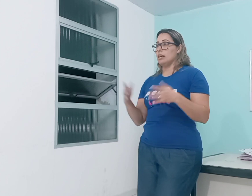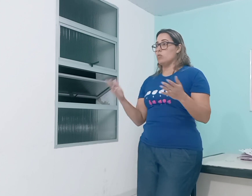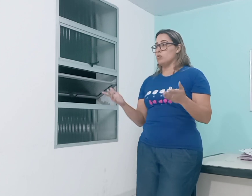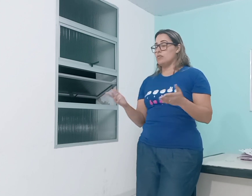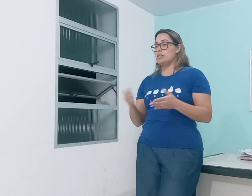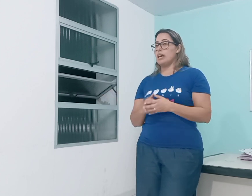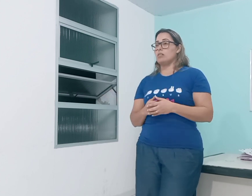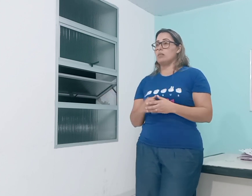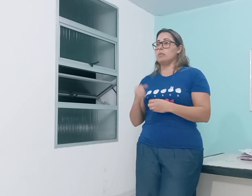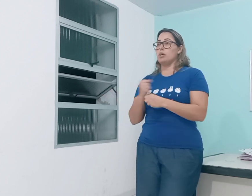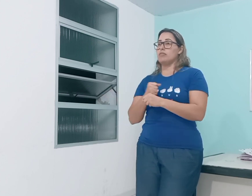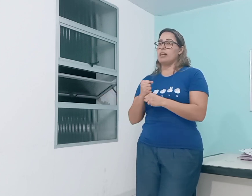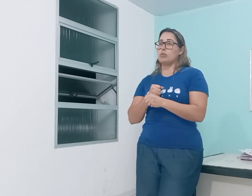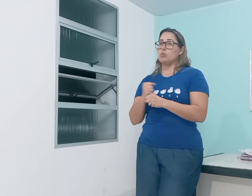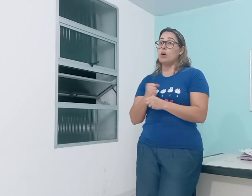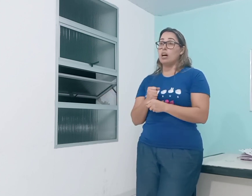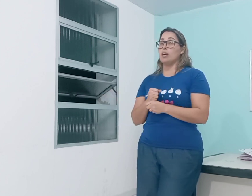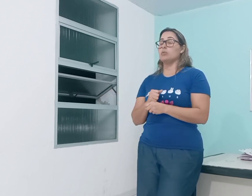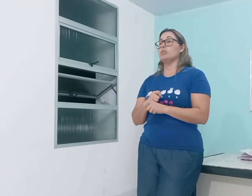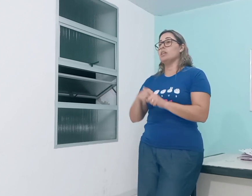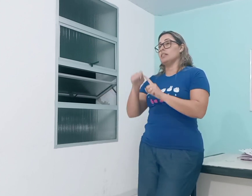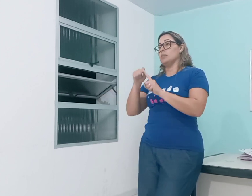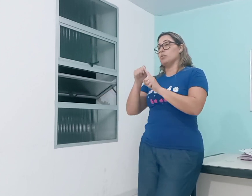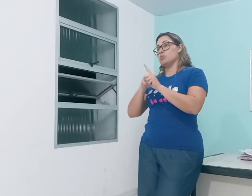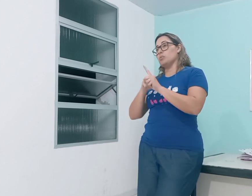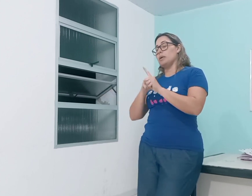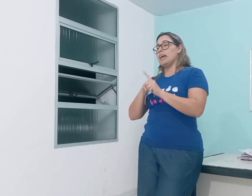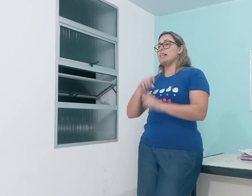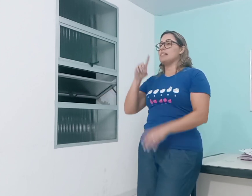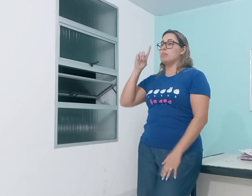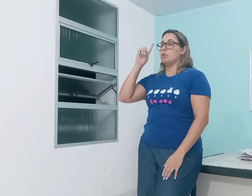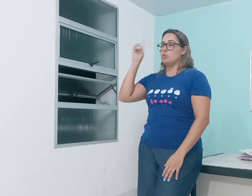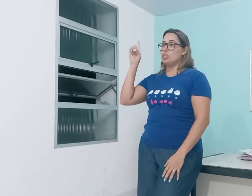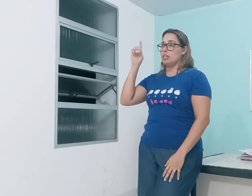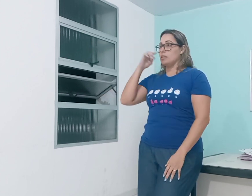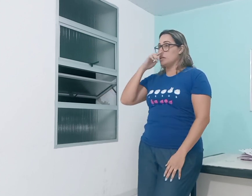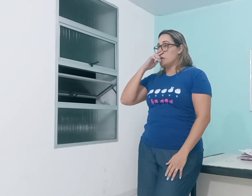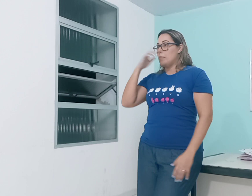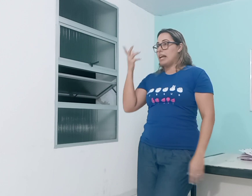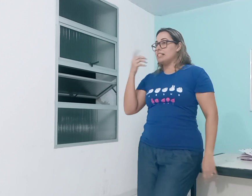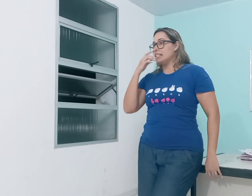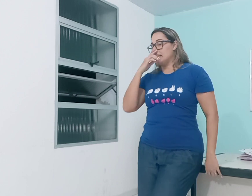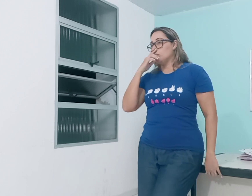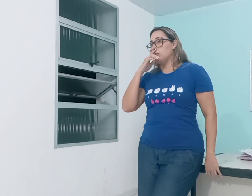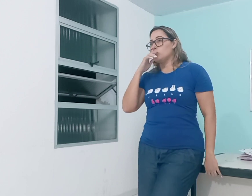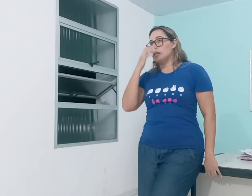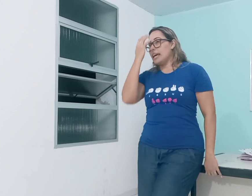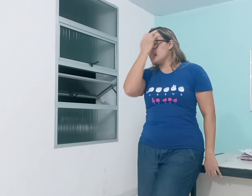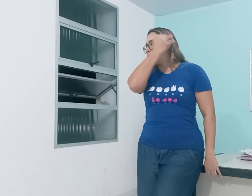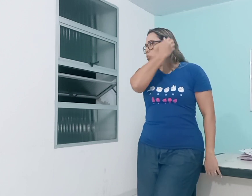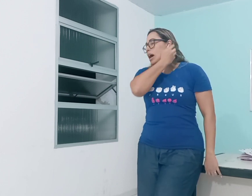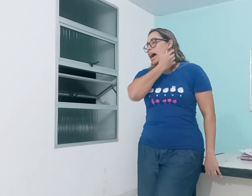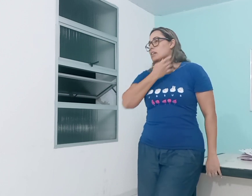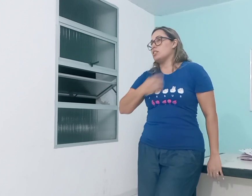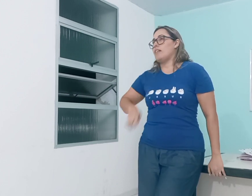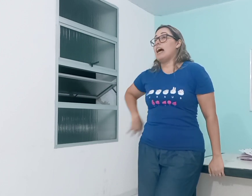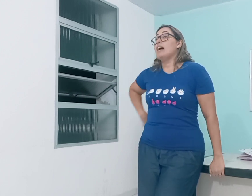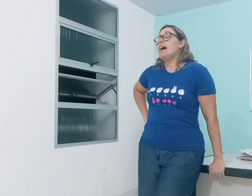alguns quiserem, né? Primeiro falar do ano, depois o mês, depois o dia. Para a gente que no português é muito raro a gente falar,